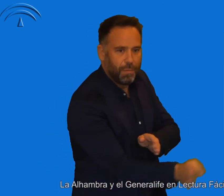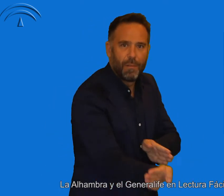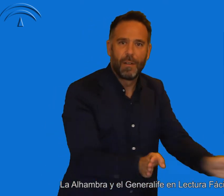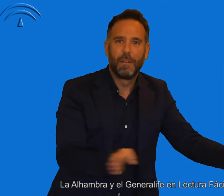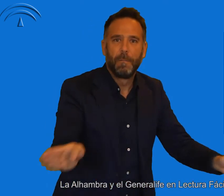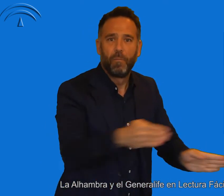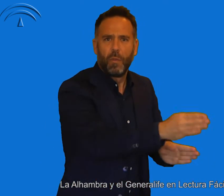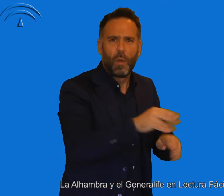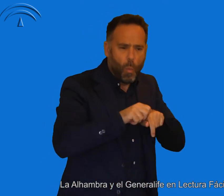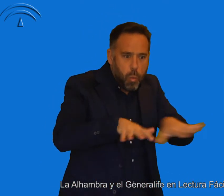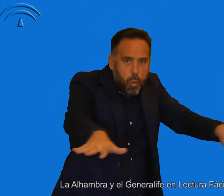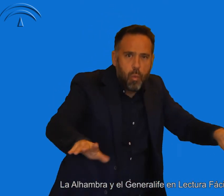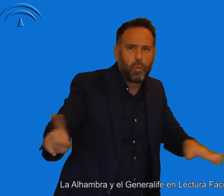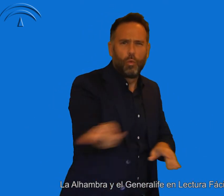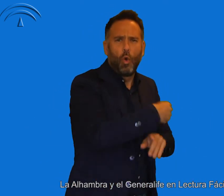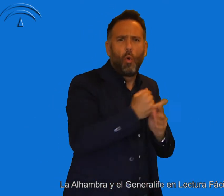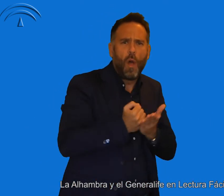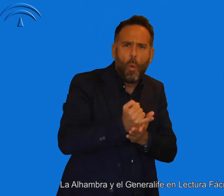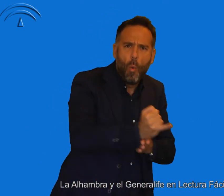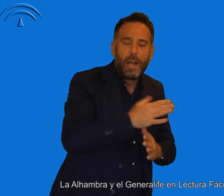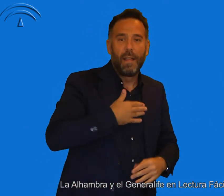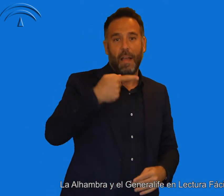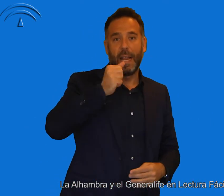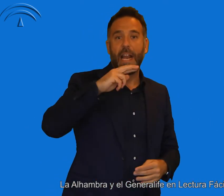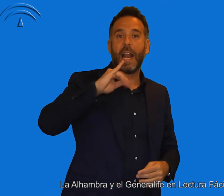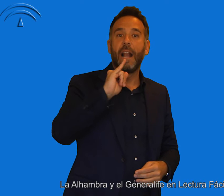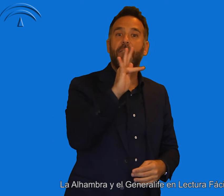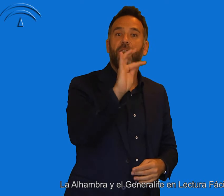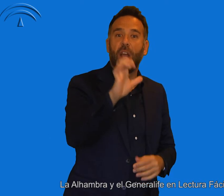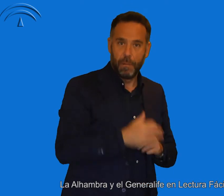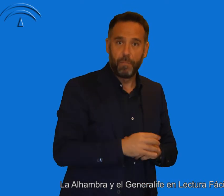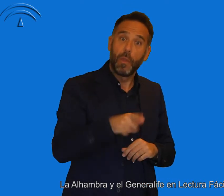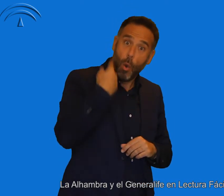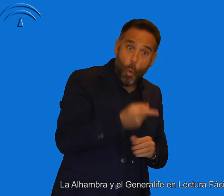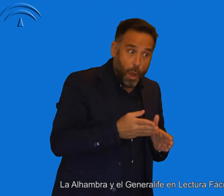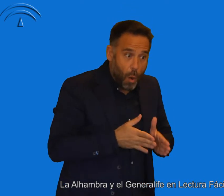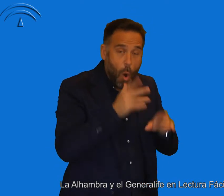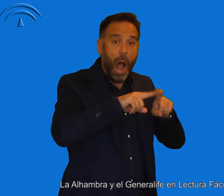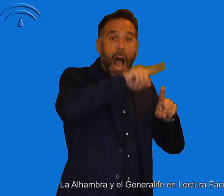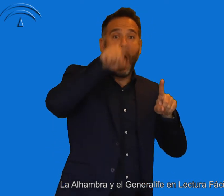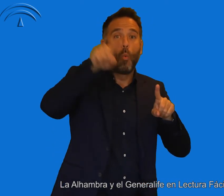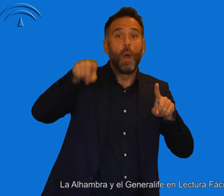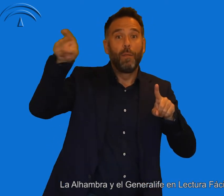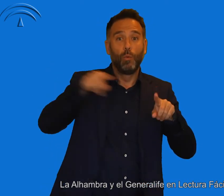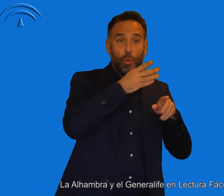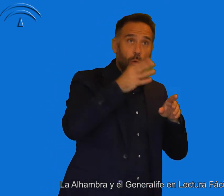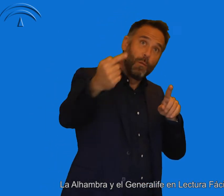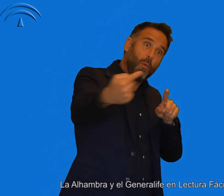acequia real riega las huertas y jardines del Generalife. Después pasa por un acueducto y entra en la